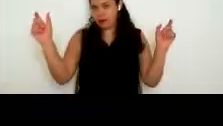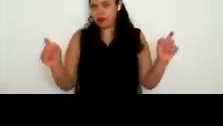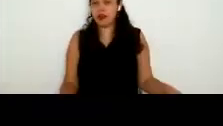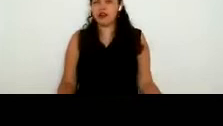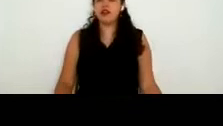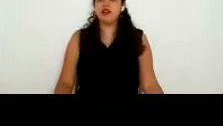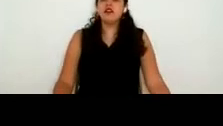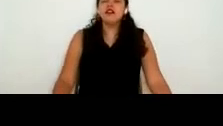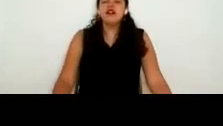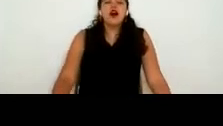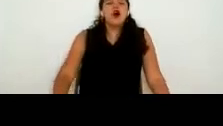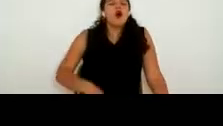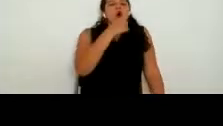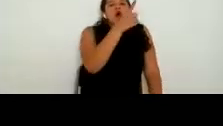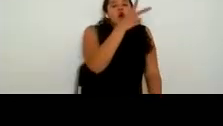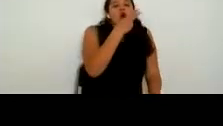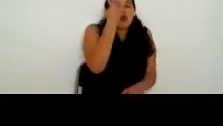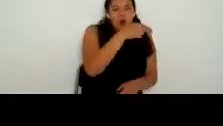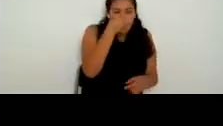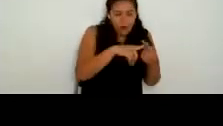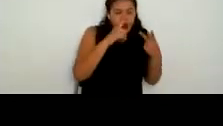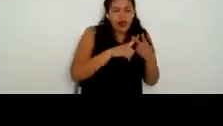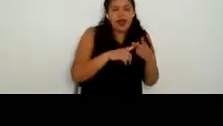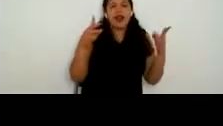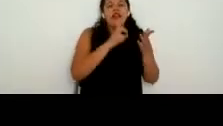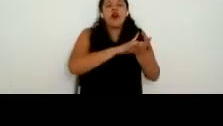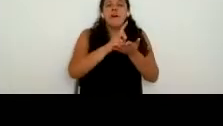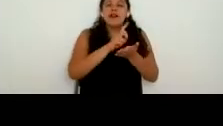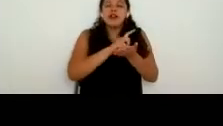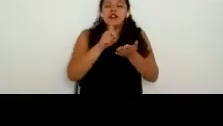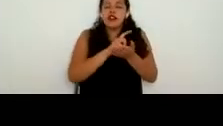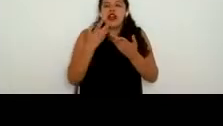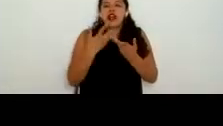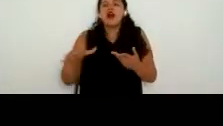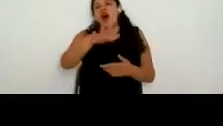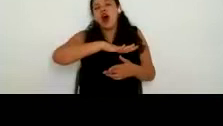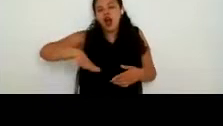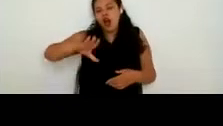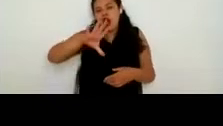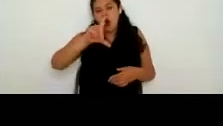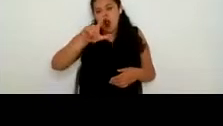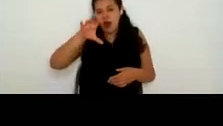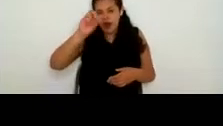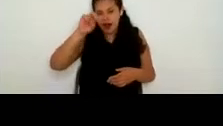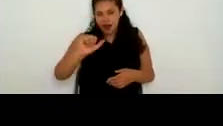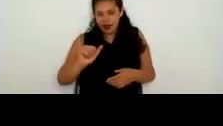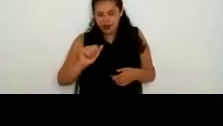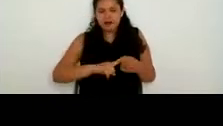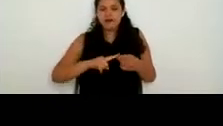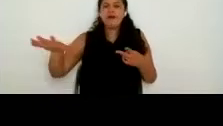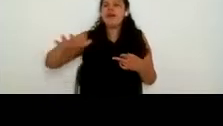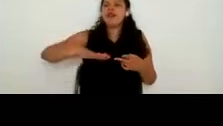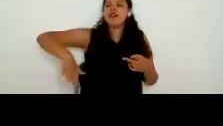que tienen más de uno el domicilio completo la colonia el código postal